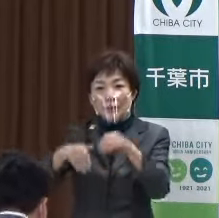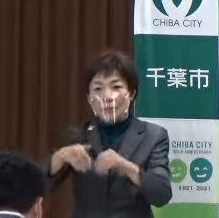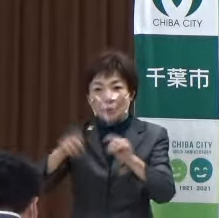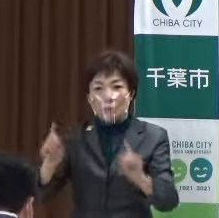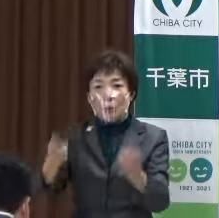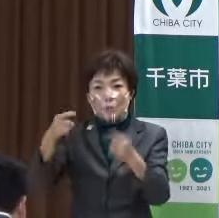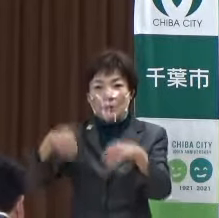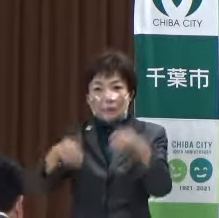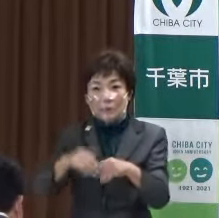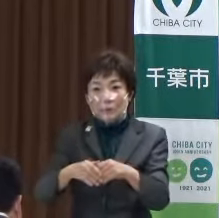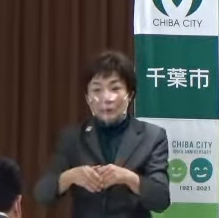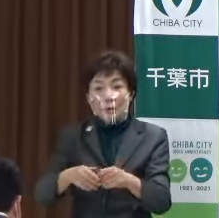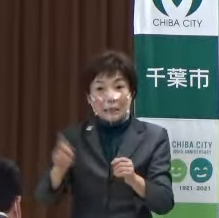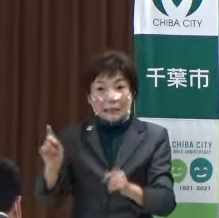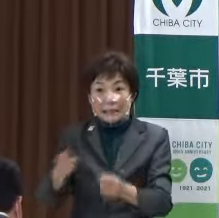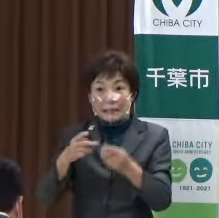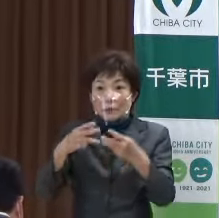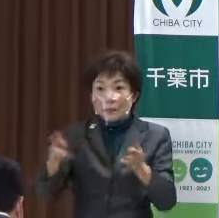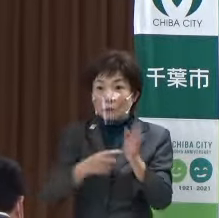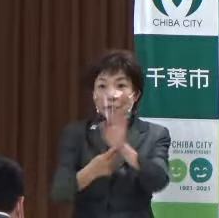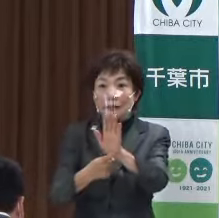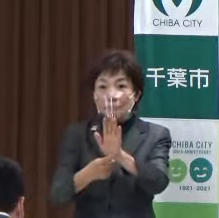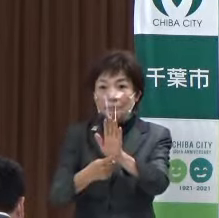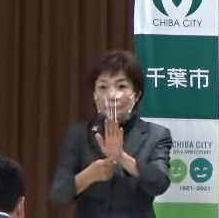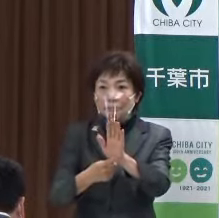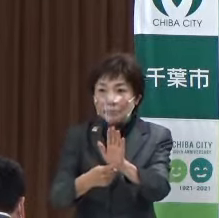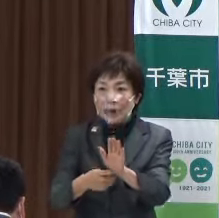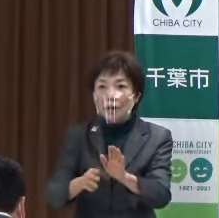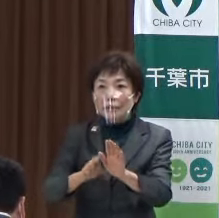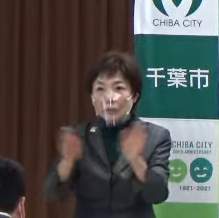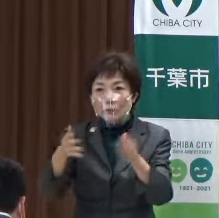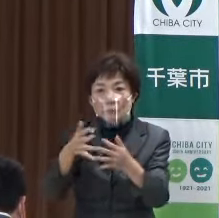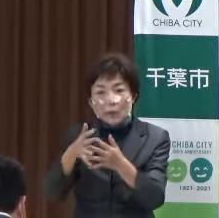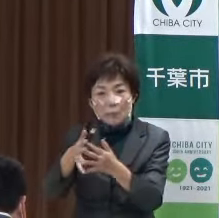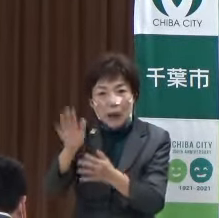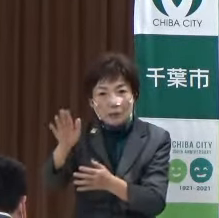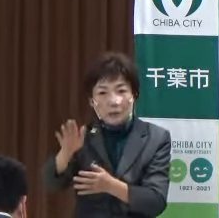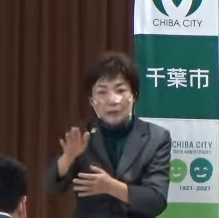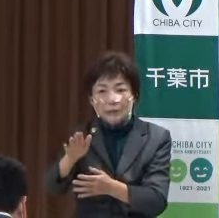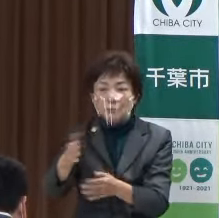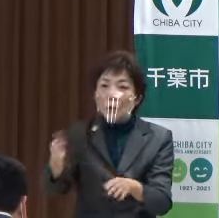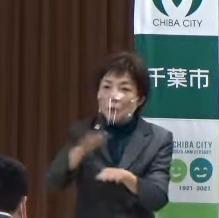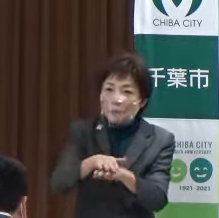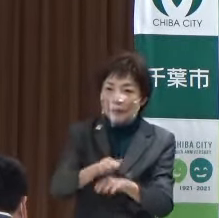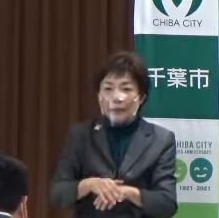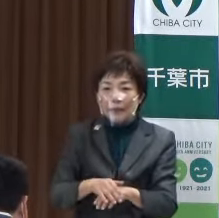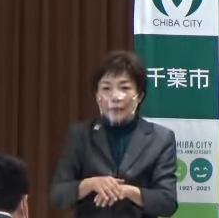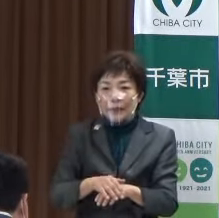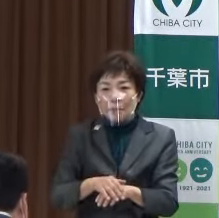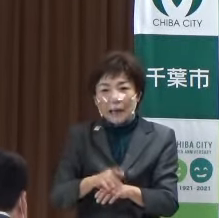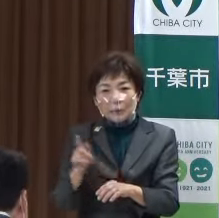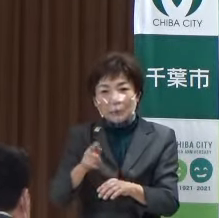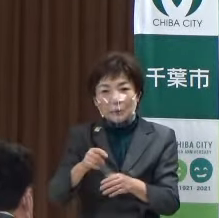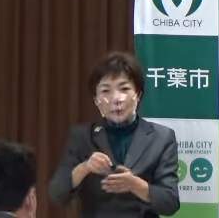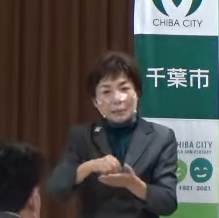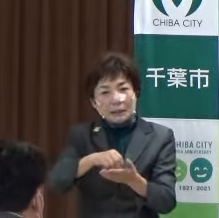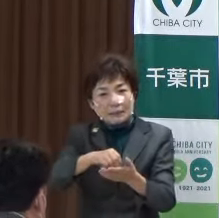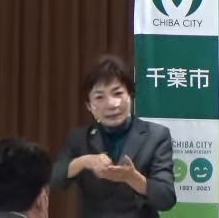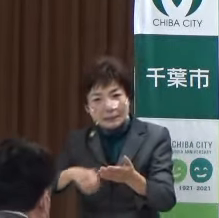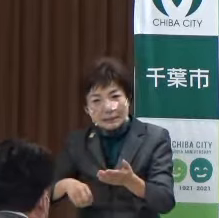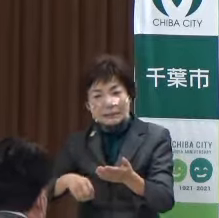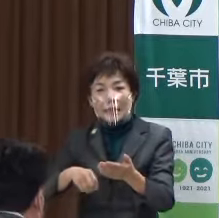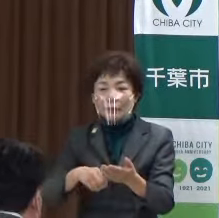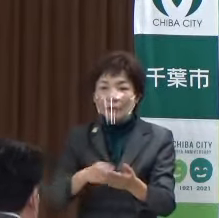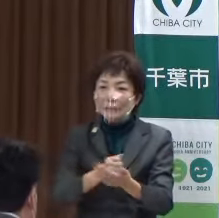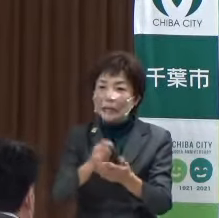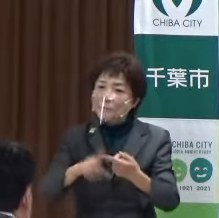緊急事態宣言再発令の、見込みなども踏まえてですね、何かその辞任されるタイミングに影響等々